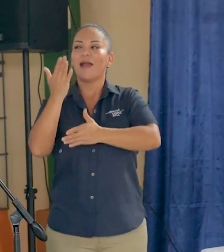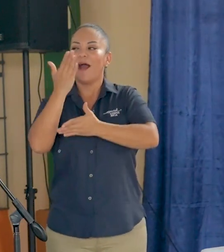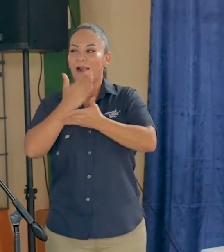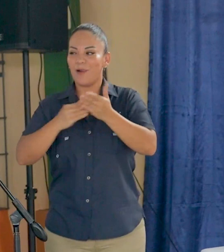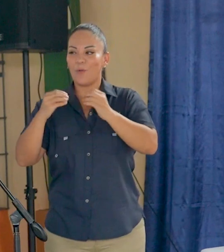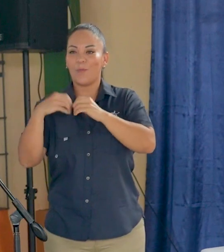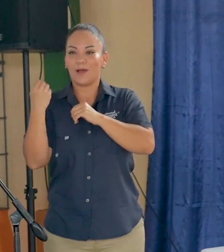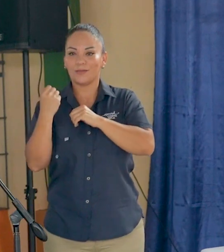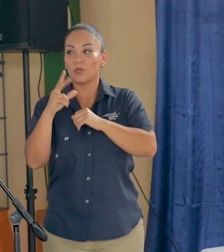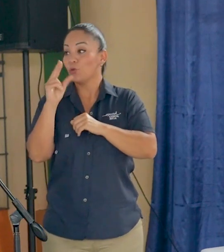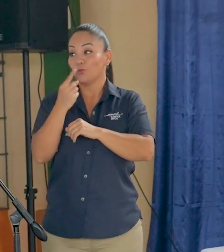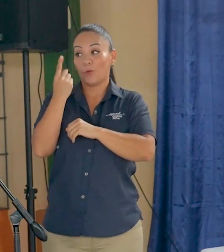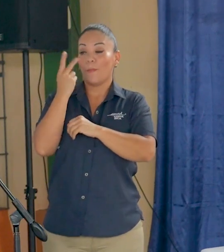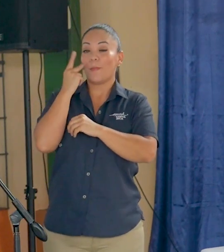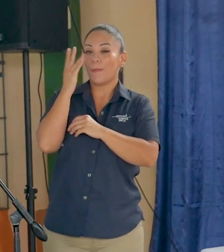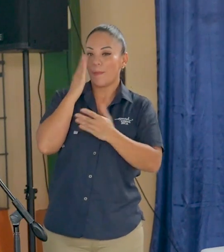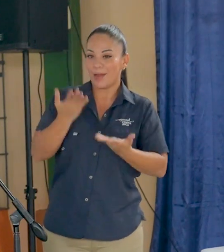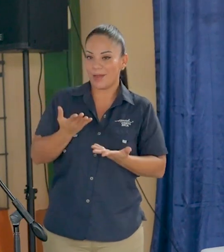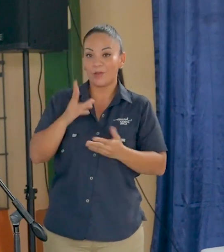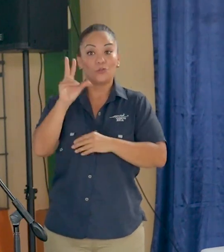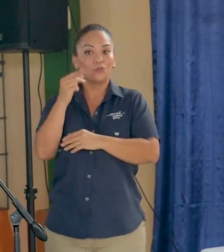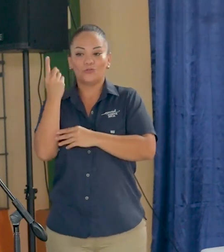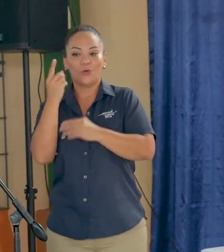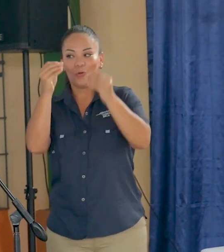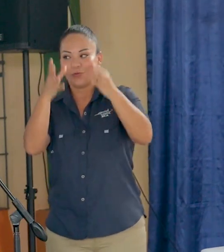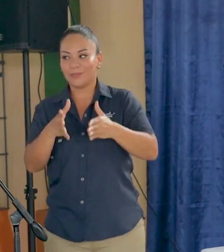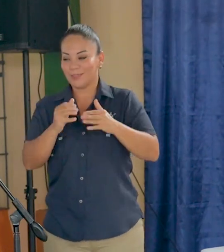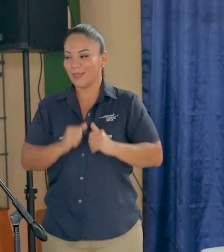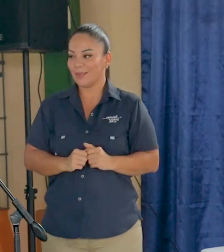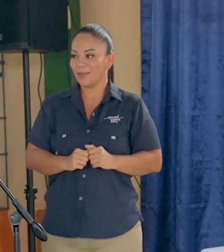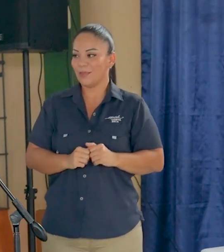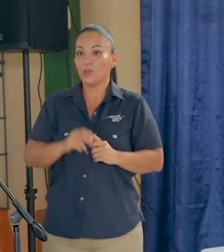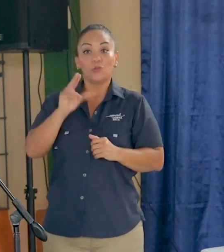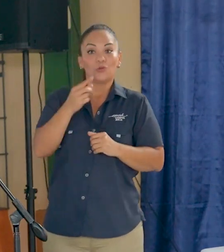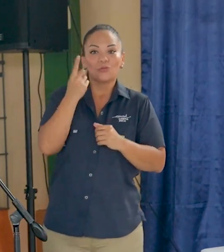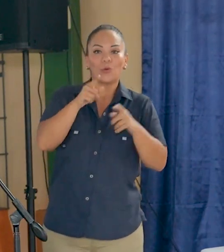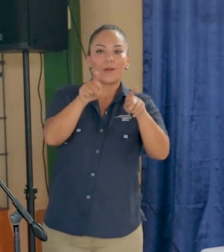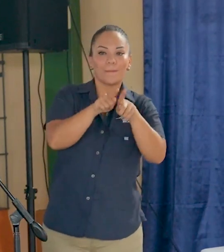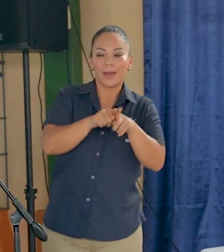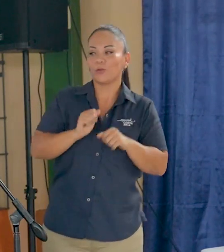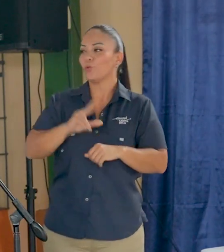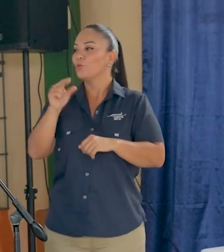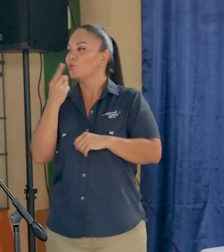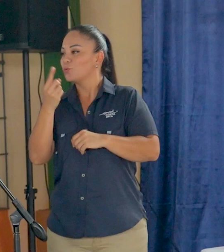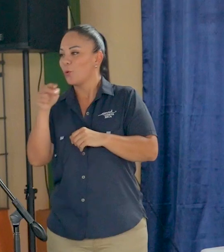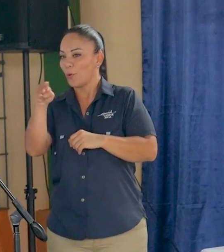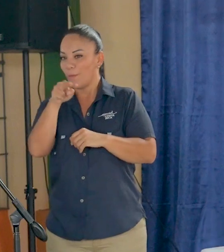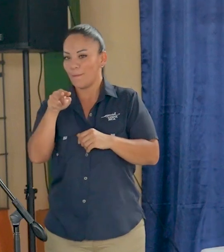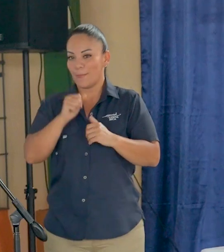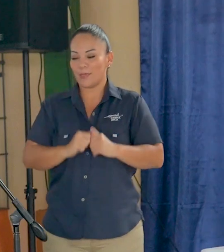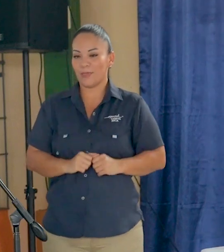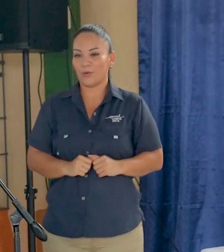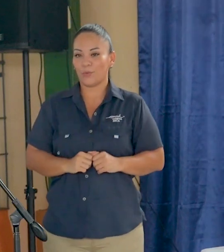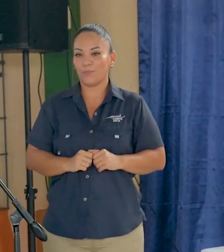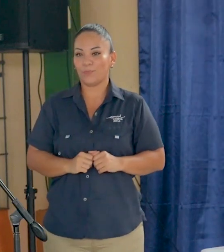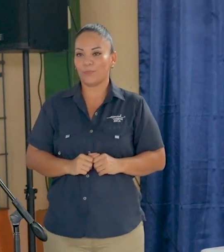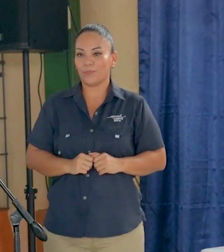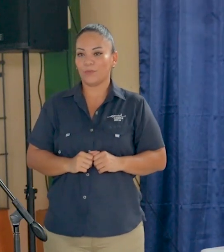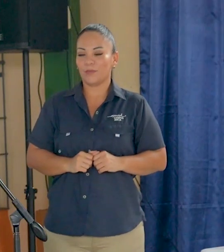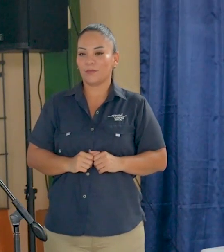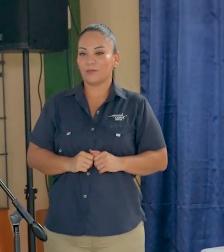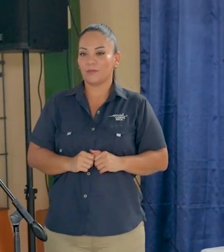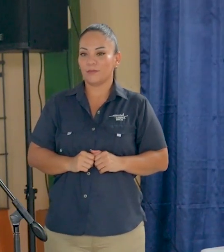un padre, una madre, algo más que un docente o un hermano, un compañero. Aquellos que en su